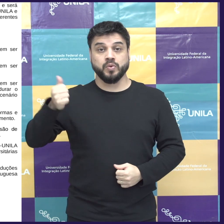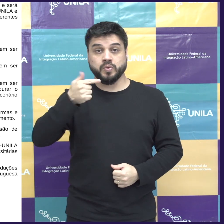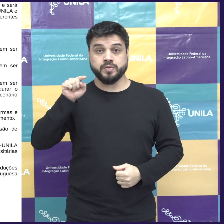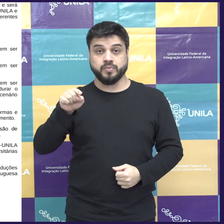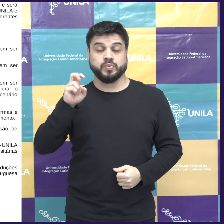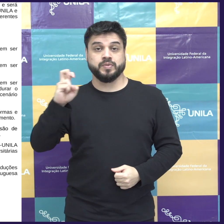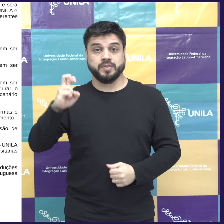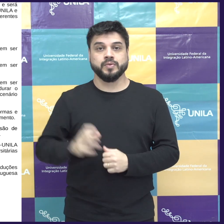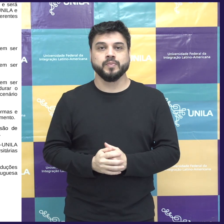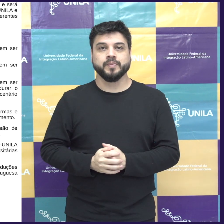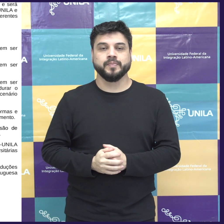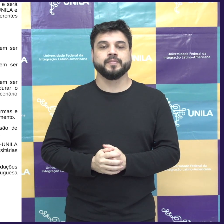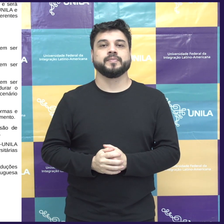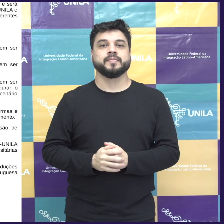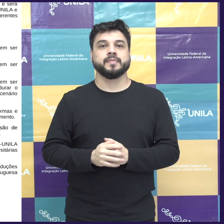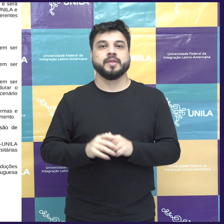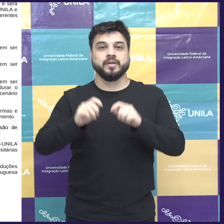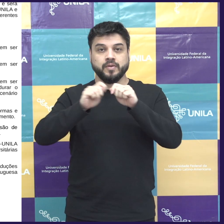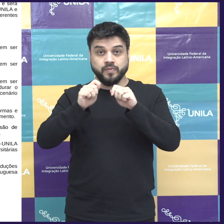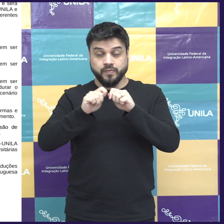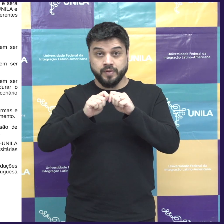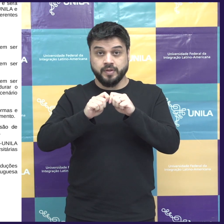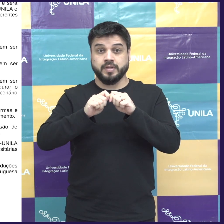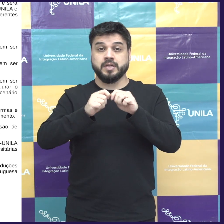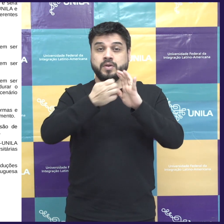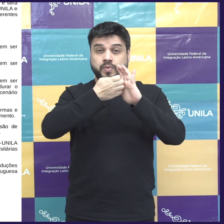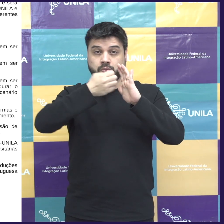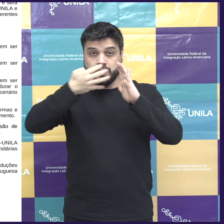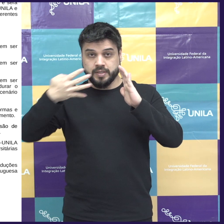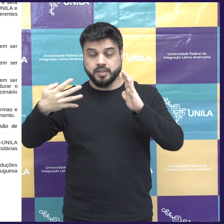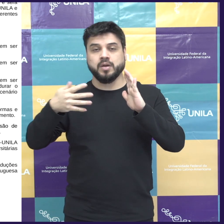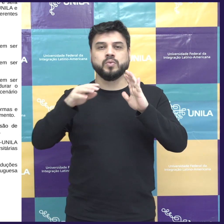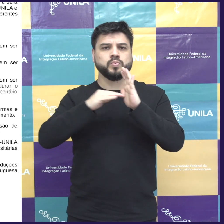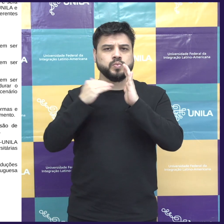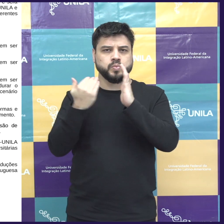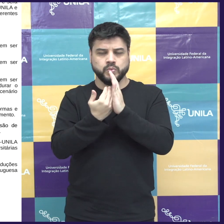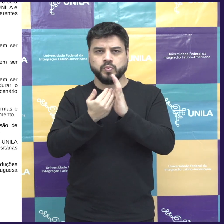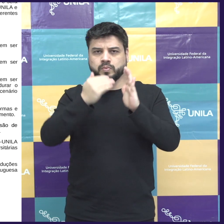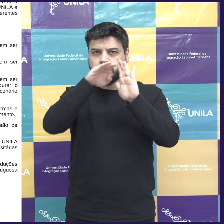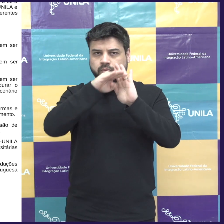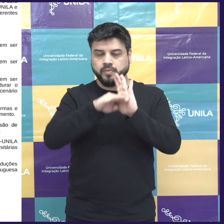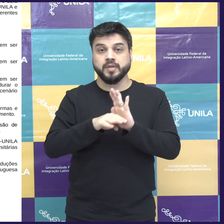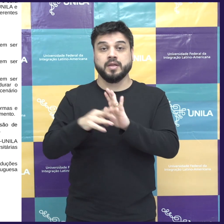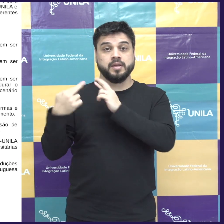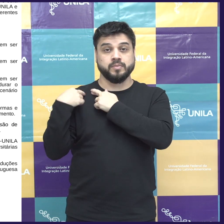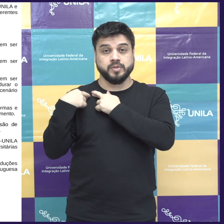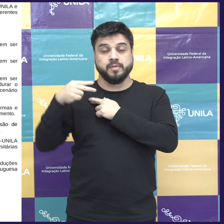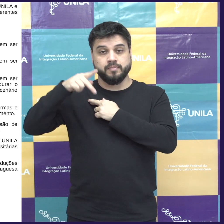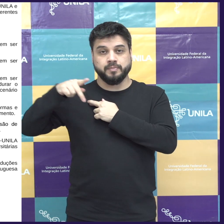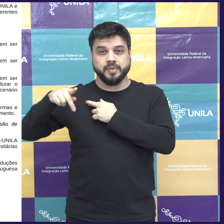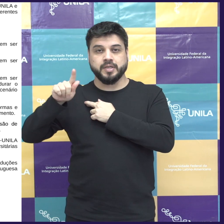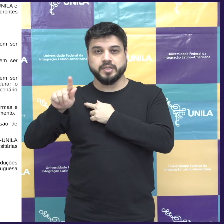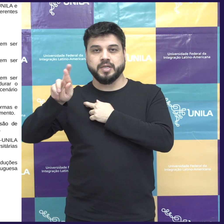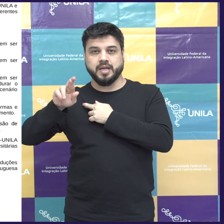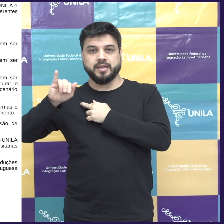12.5. A elaboração e execução desse edital em todas as suas etapas são de competência do PPGRI e da comissão